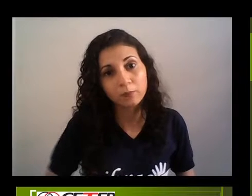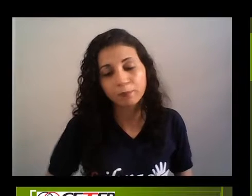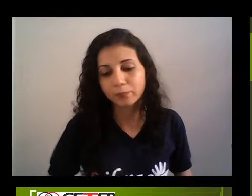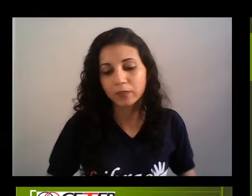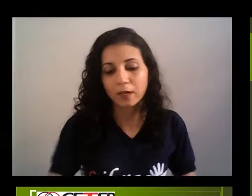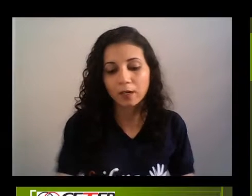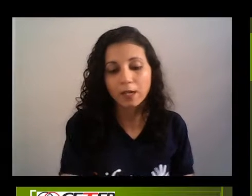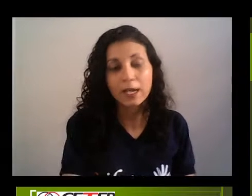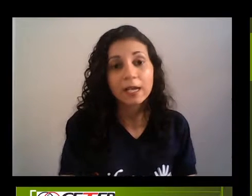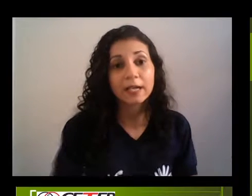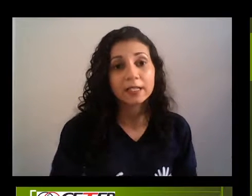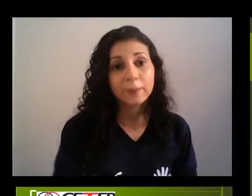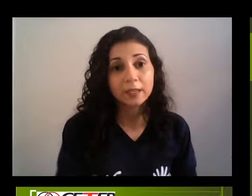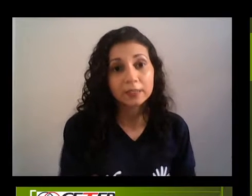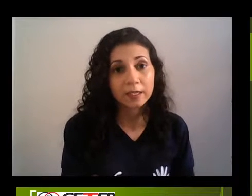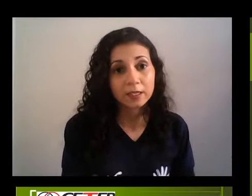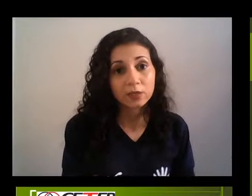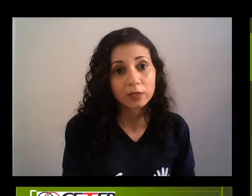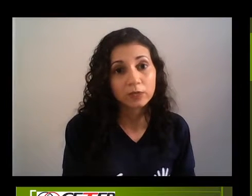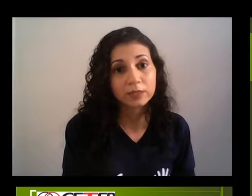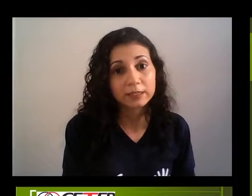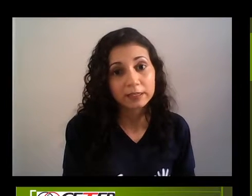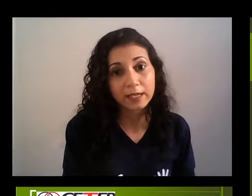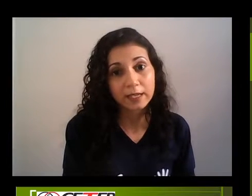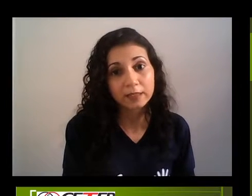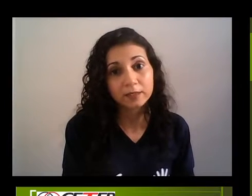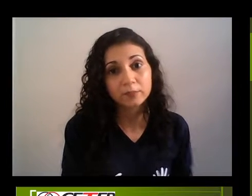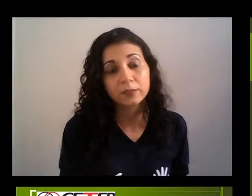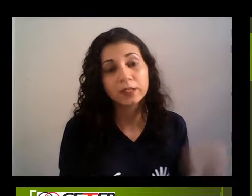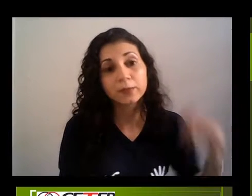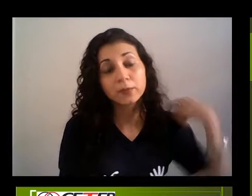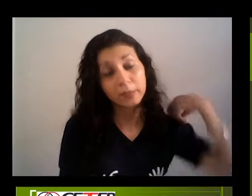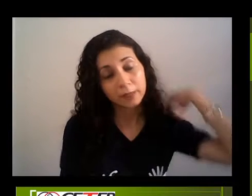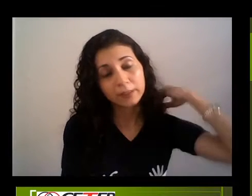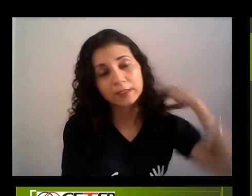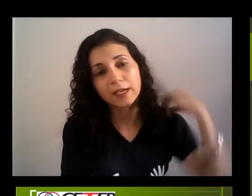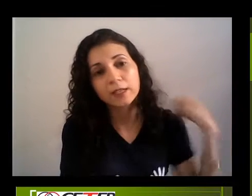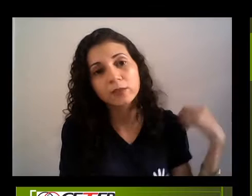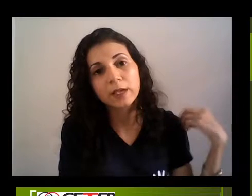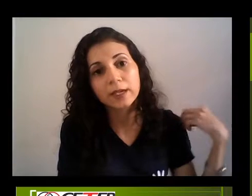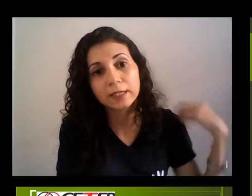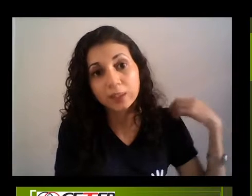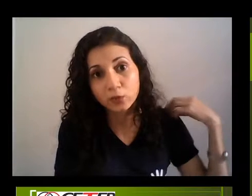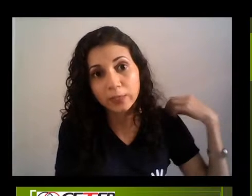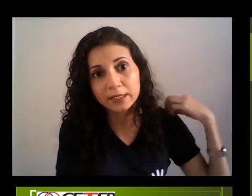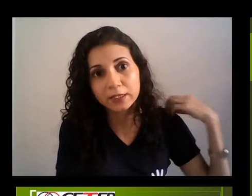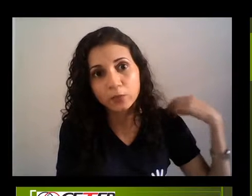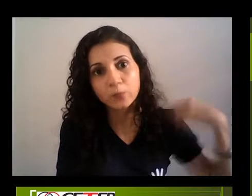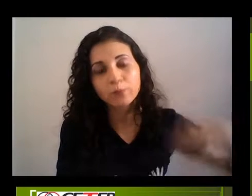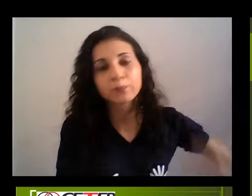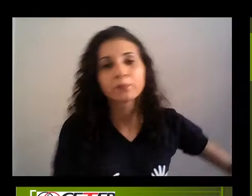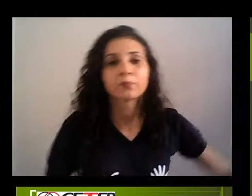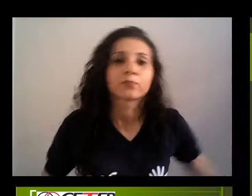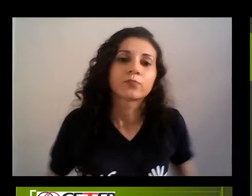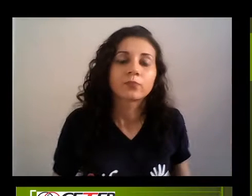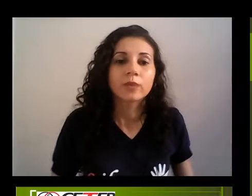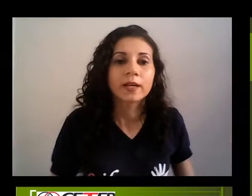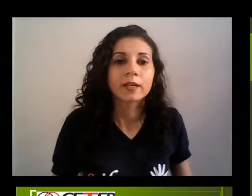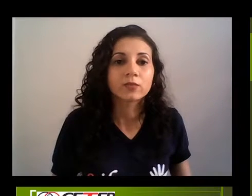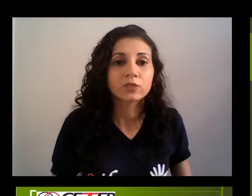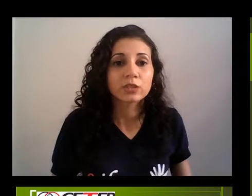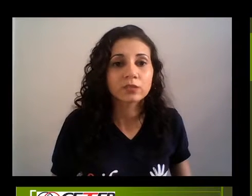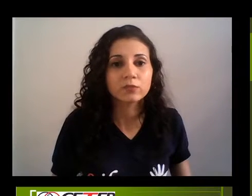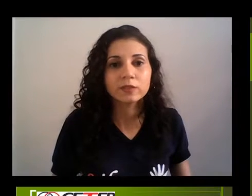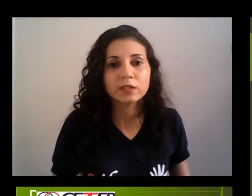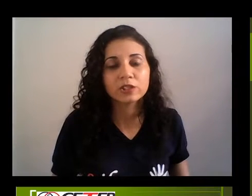universal, tá? Cada país tem a sua língua de sinais. Libras é a língua daqui do Brasil.